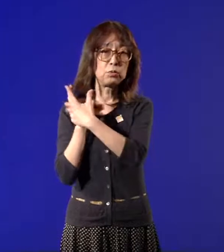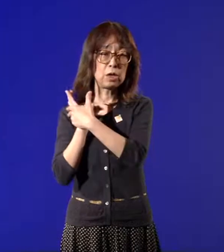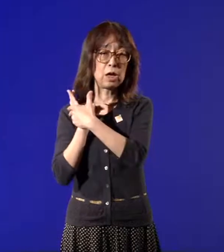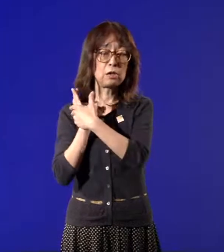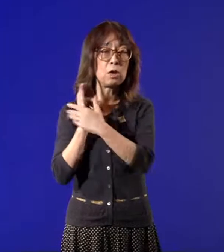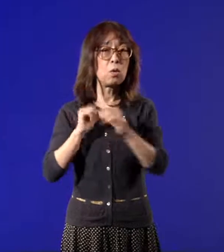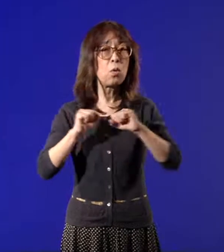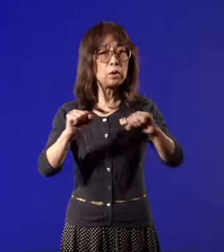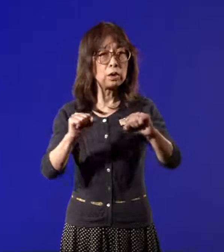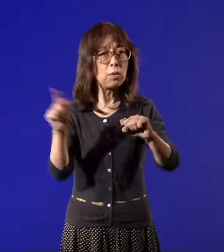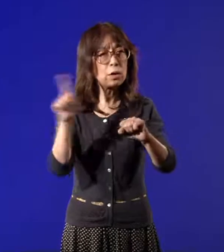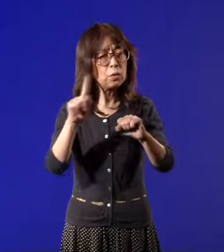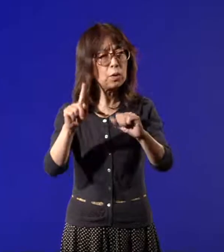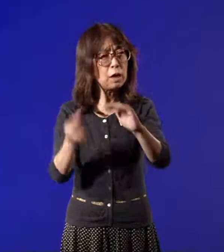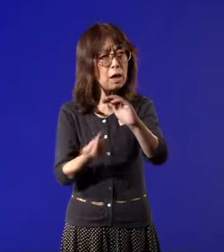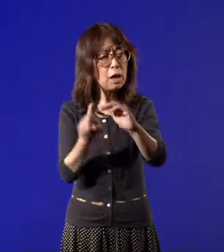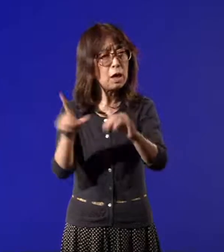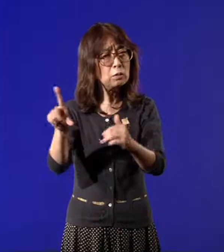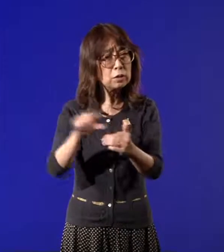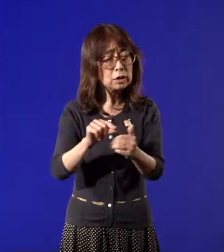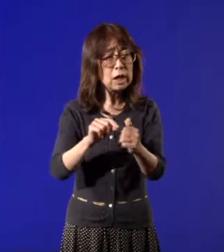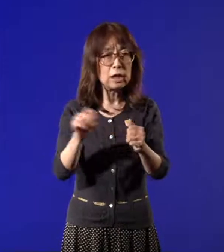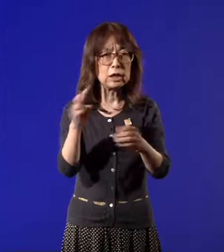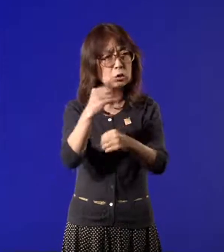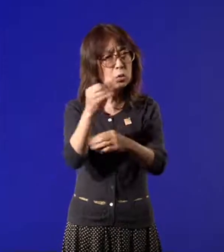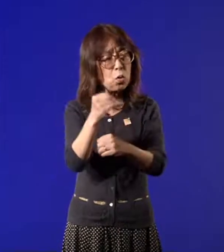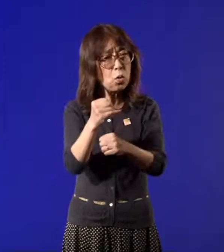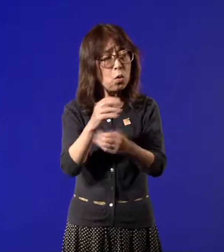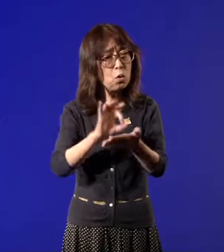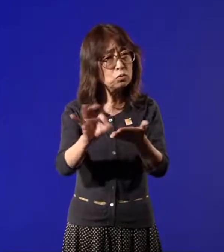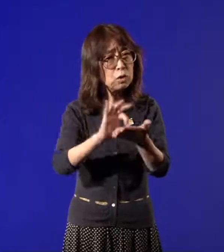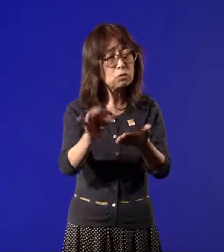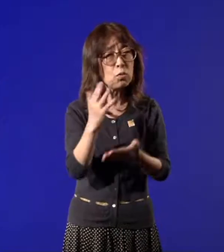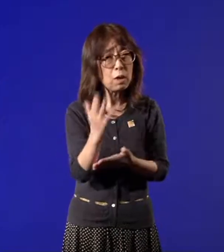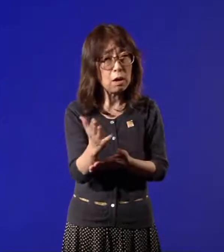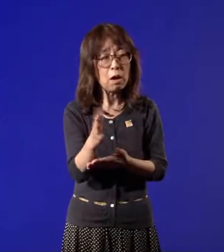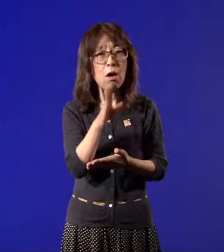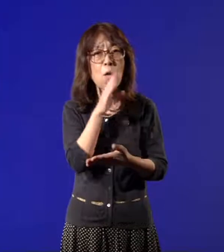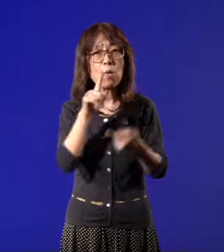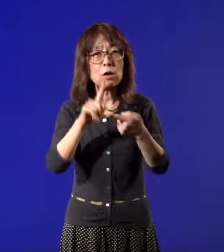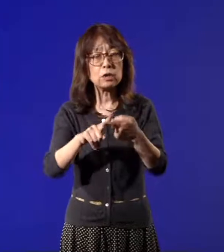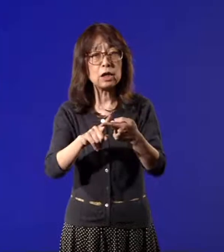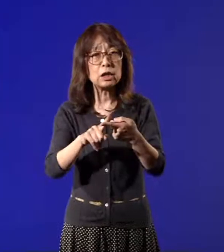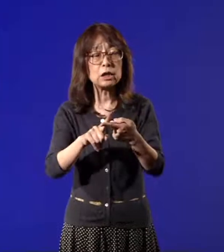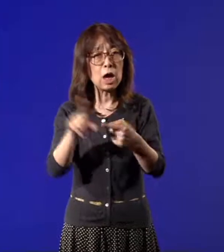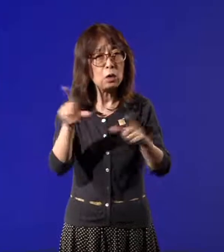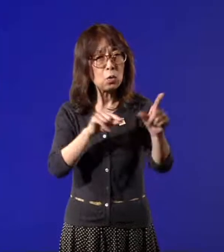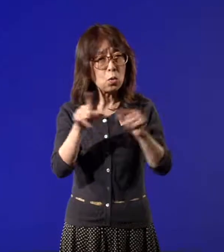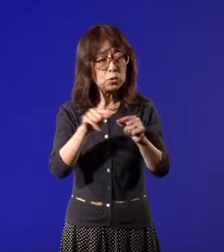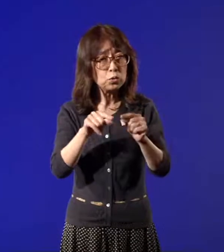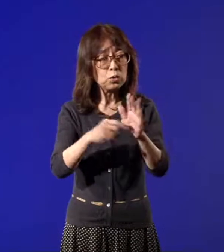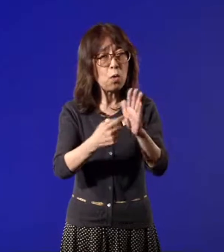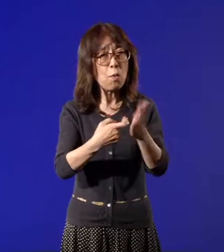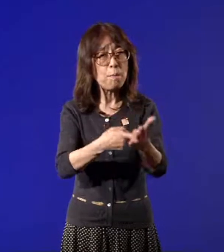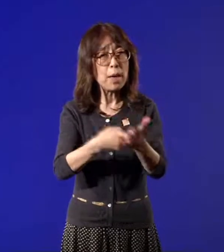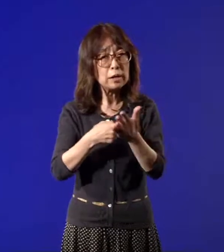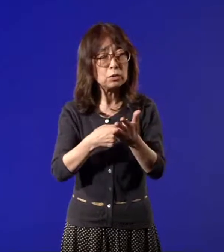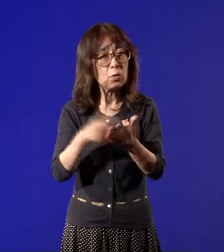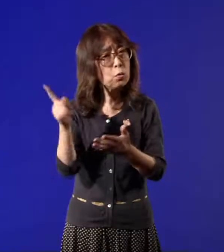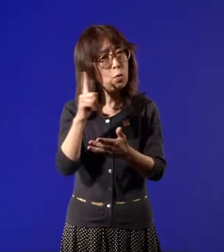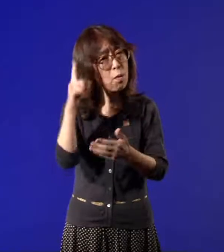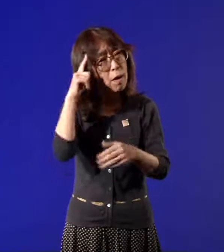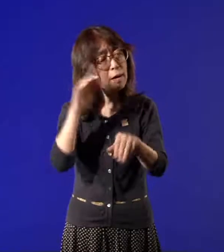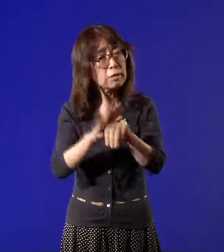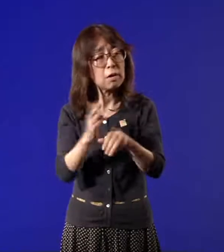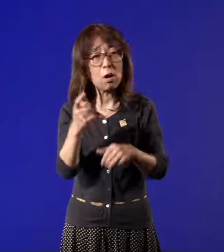想定していつ頃から本格的に運用するのか、また本格導入によるメリットをどのように考えているのか教えて